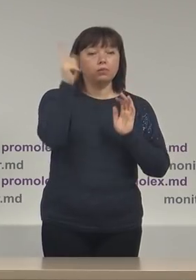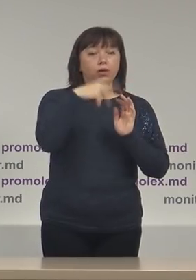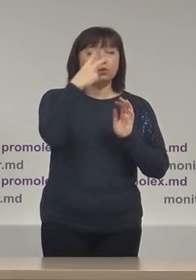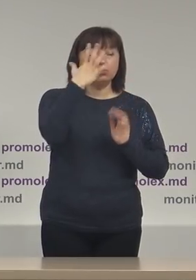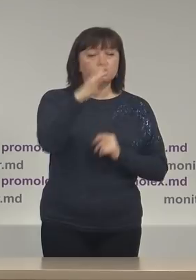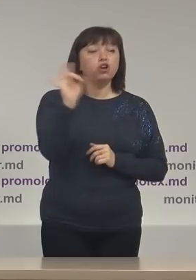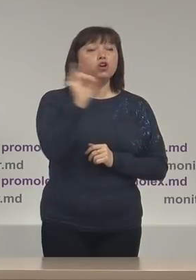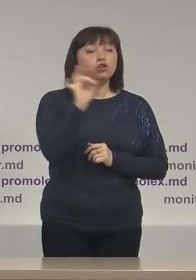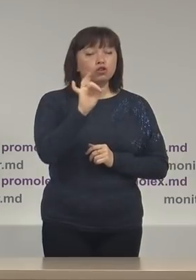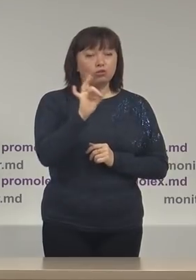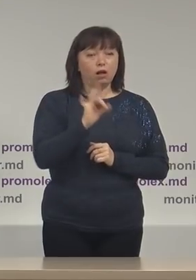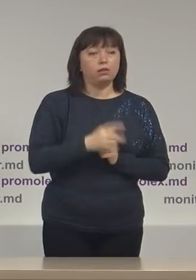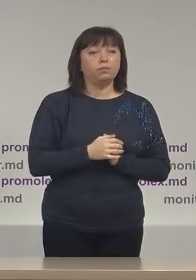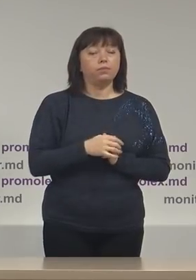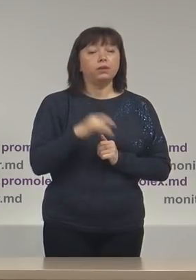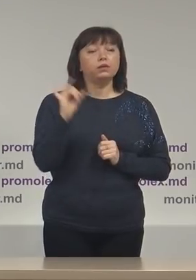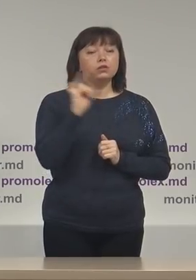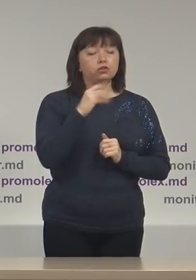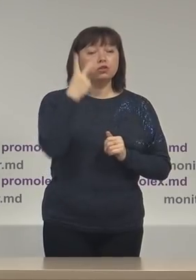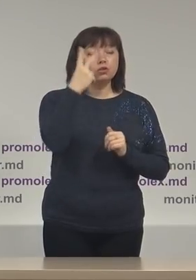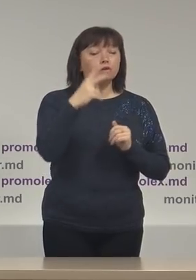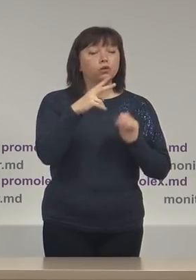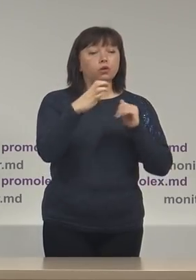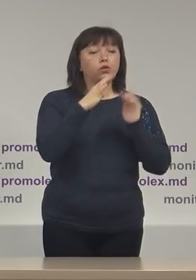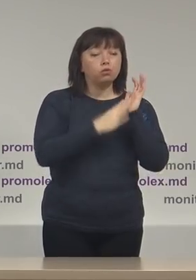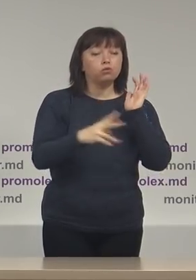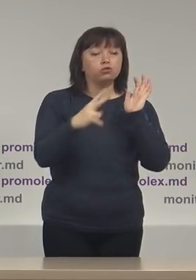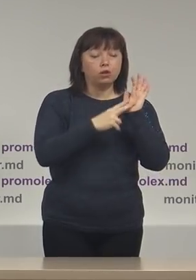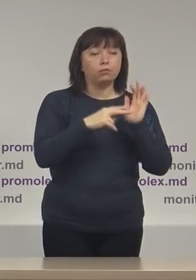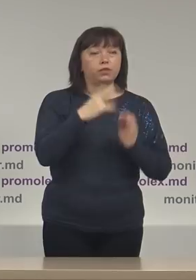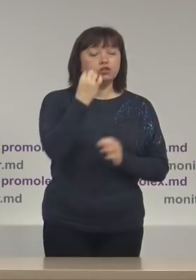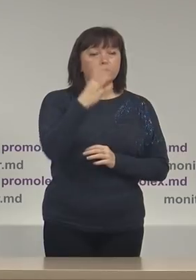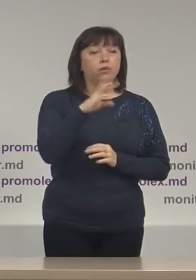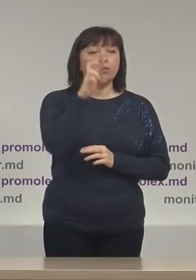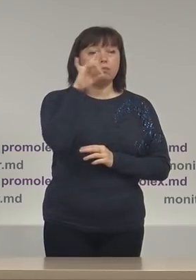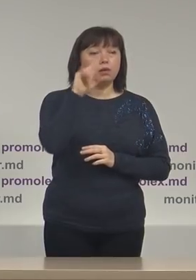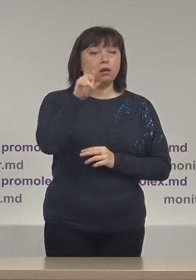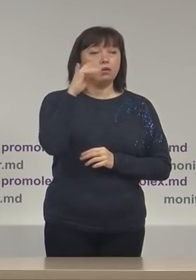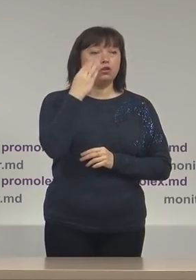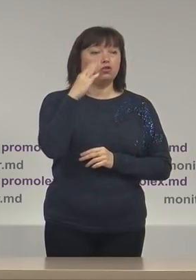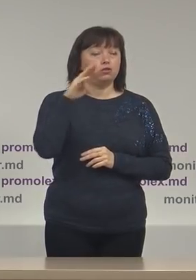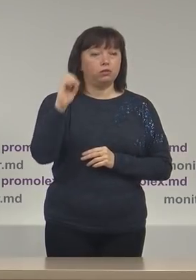27/25 Râșcani-Heliuț și 27/15 Râșcani-Braniște.